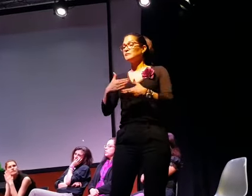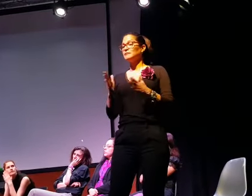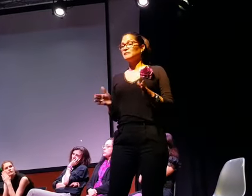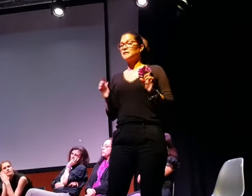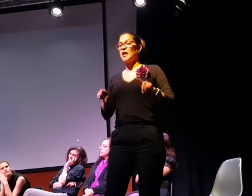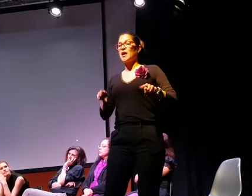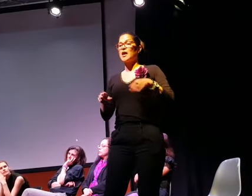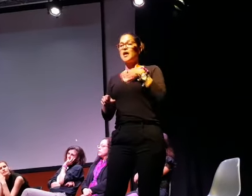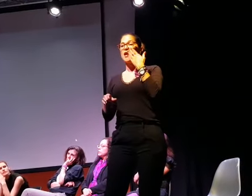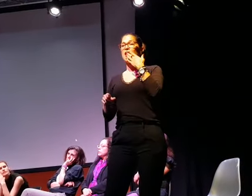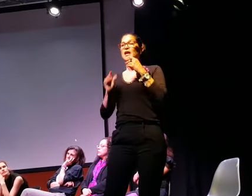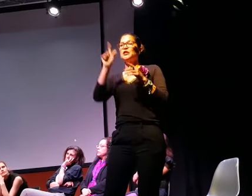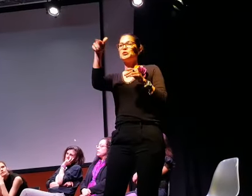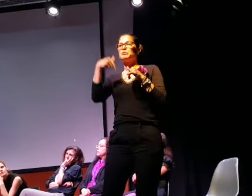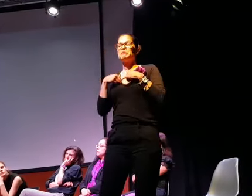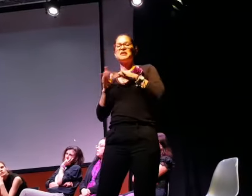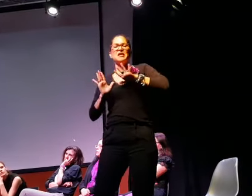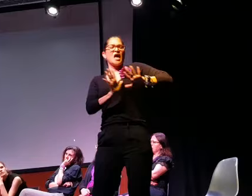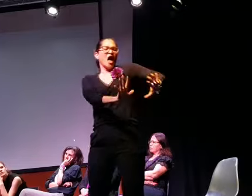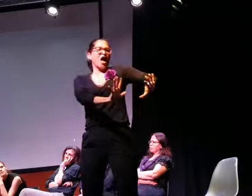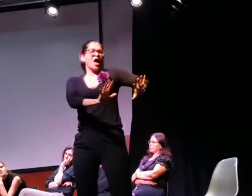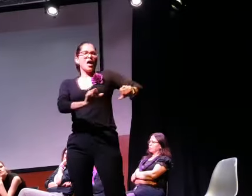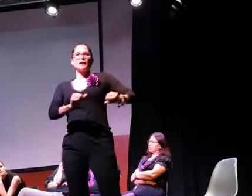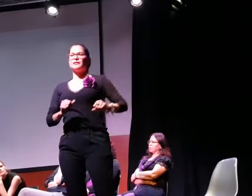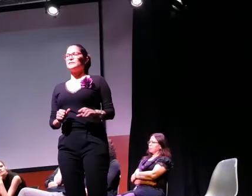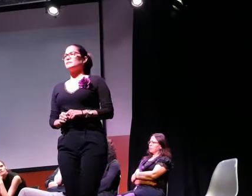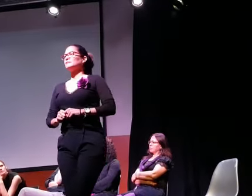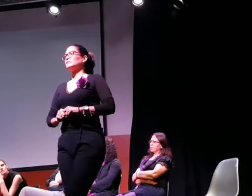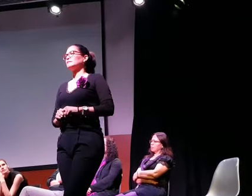Apartada del patio del cole,